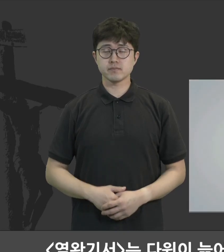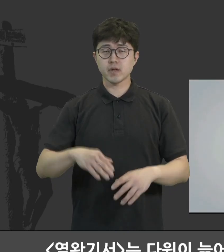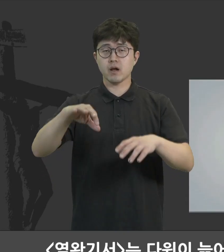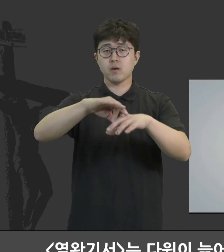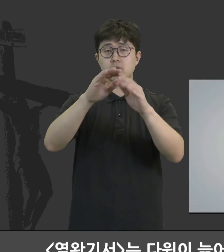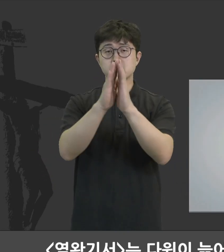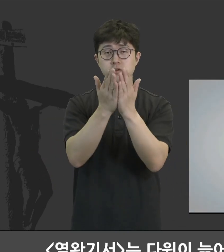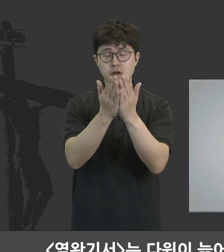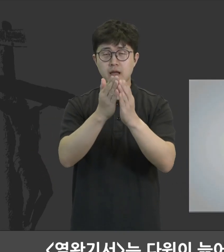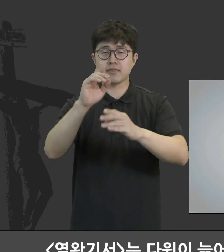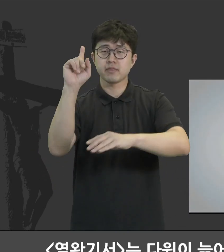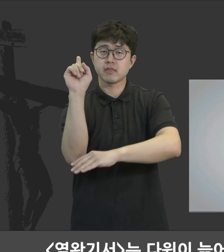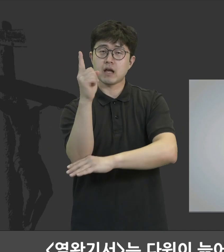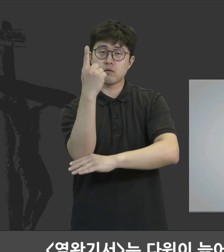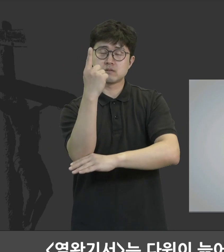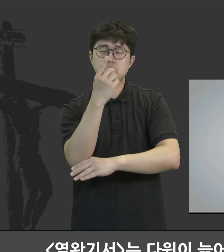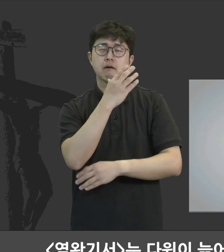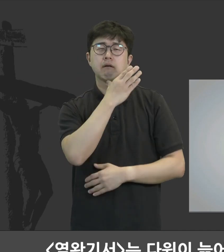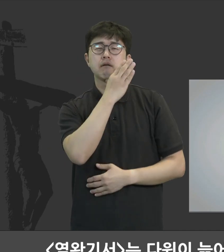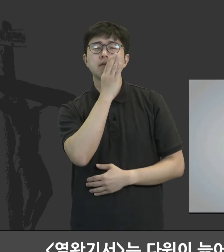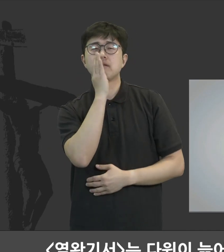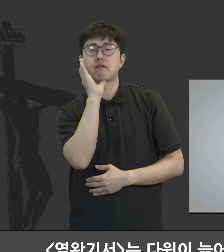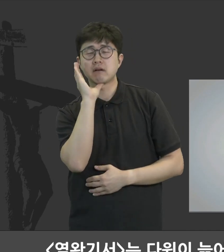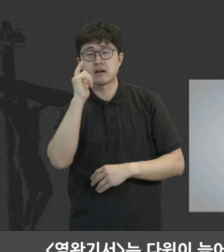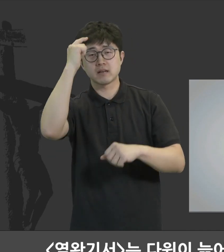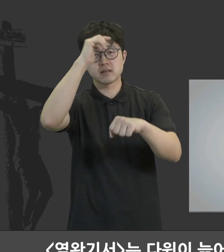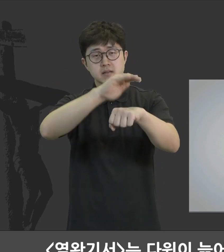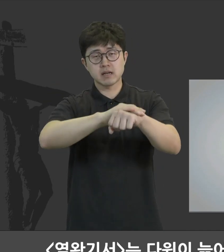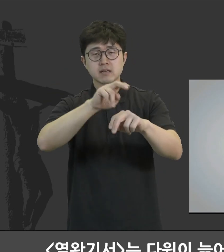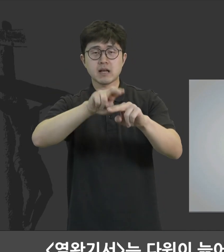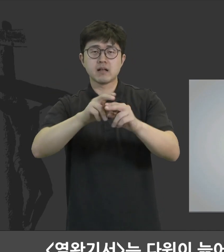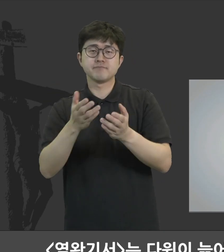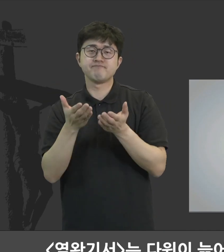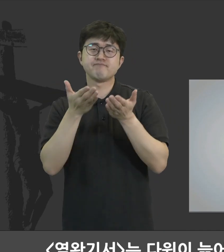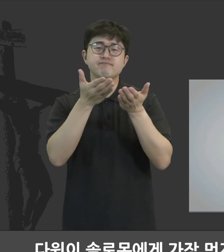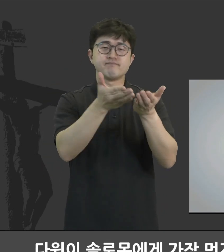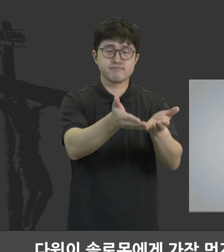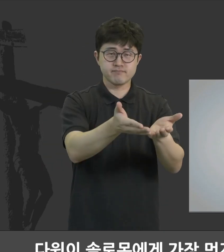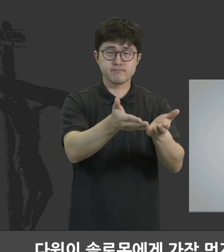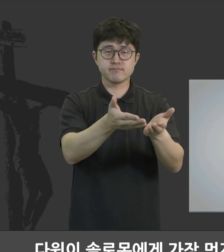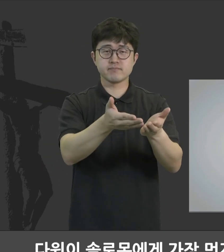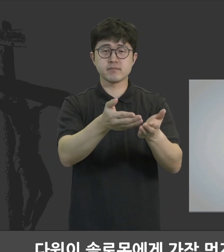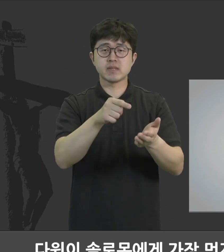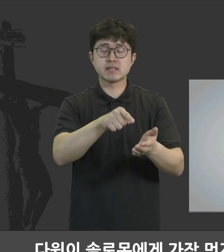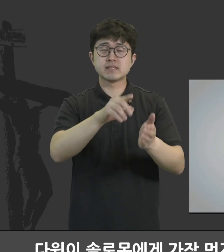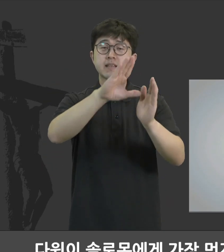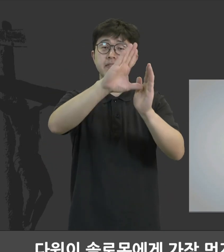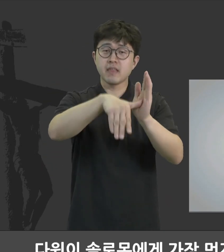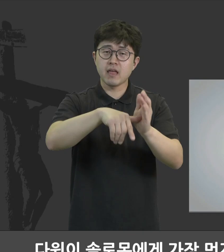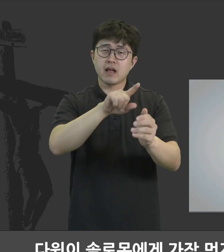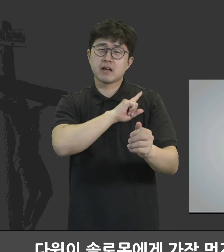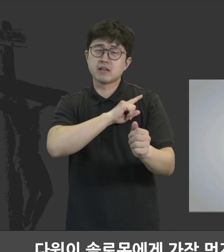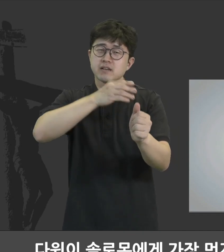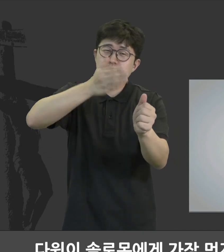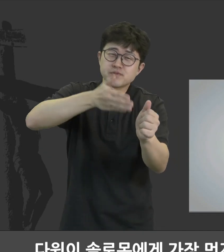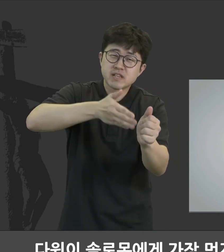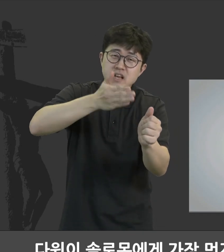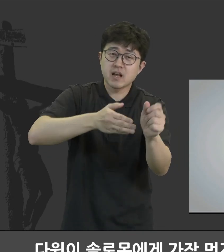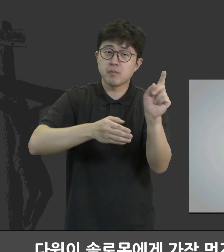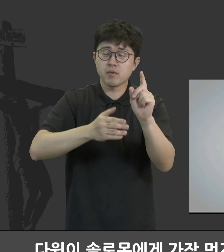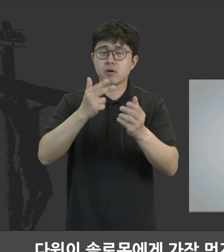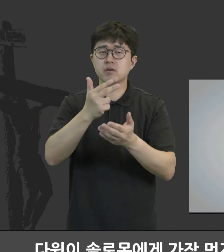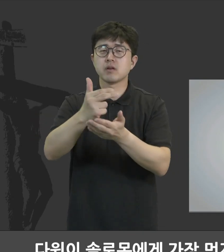열왕기서는 다윗이 늙어 솔로몬에게 왕위를 물려주는 이야기로 시작됩니다. 다윗이 솔로몬에게 가장 먼저 당부한